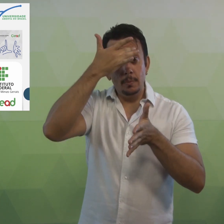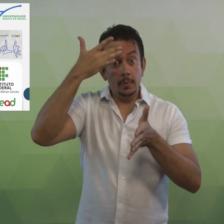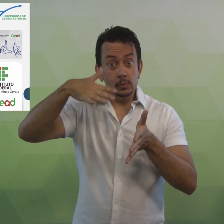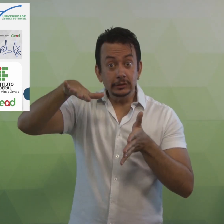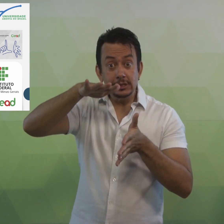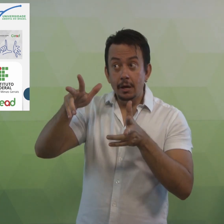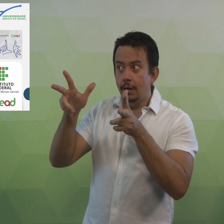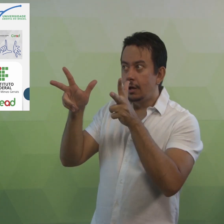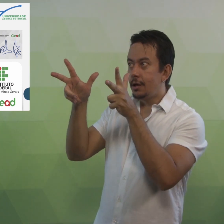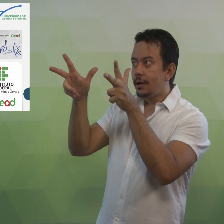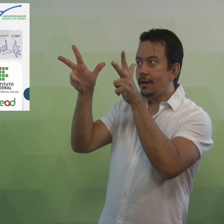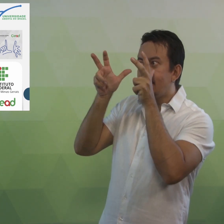alguém aquela mensagem.